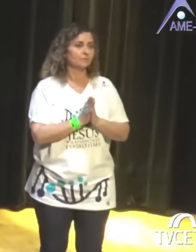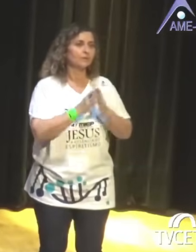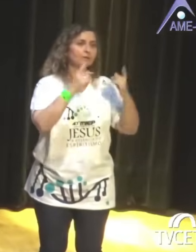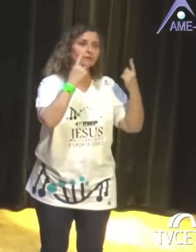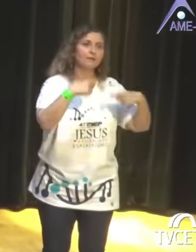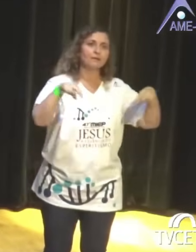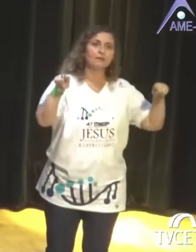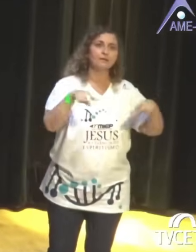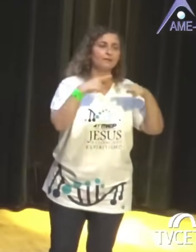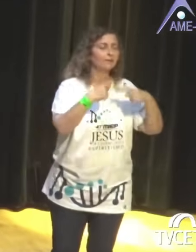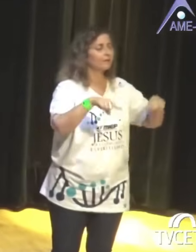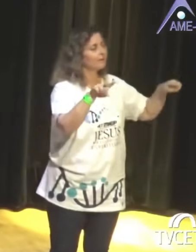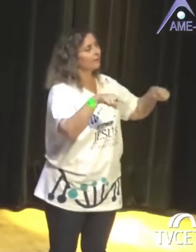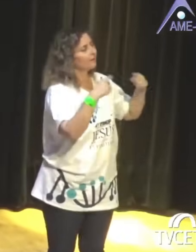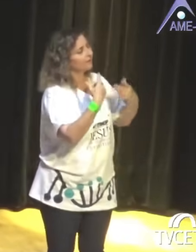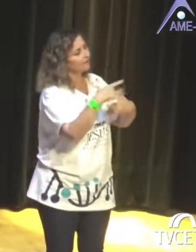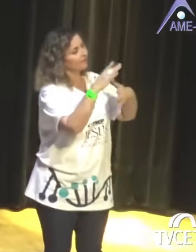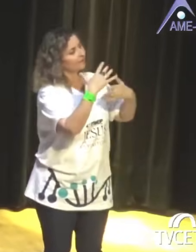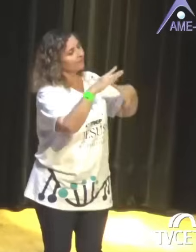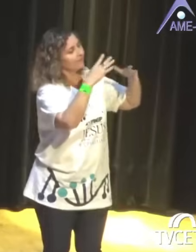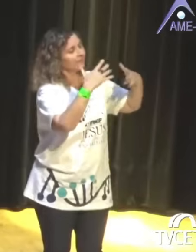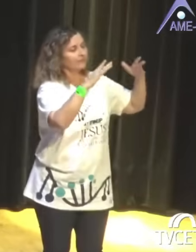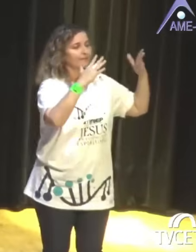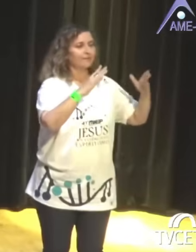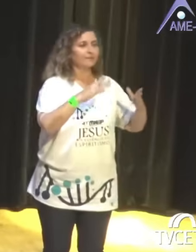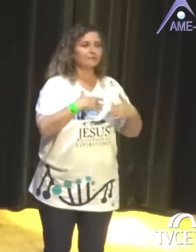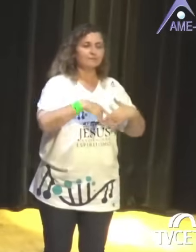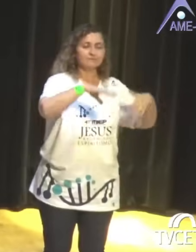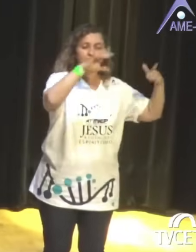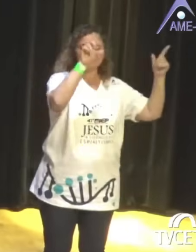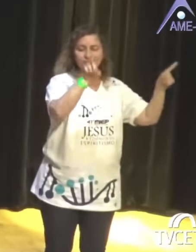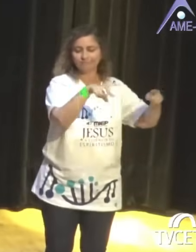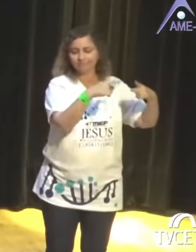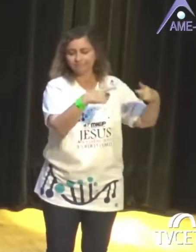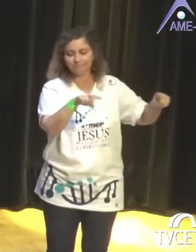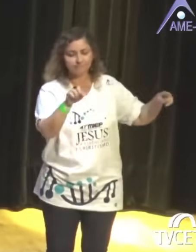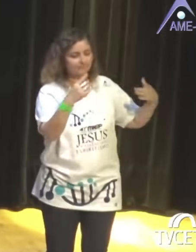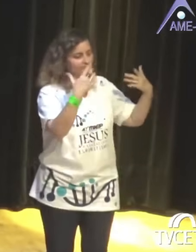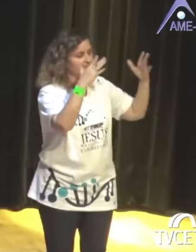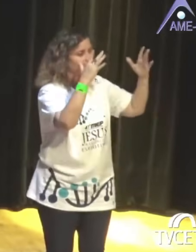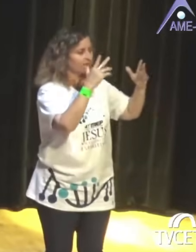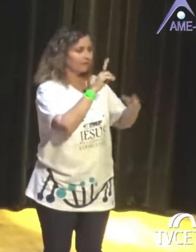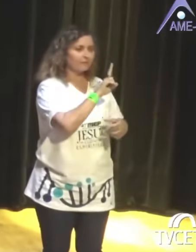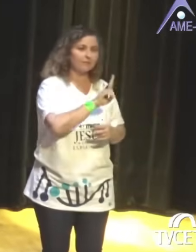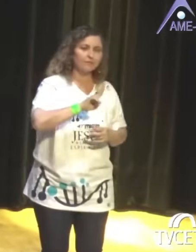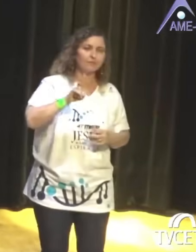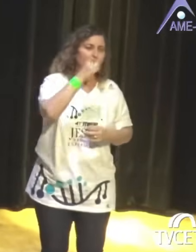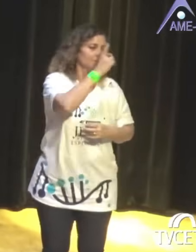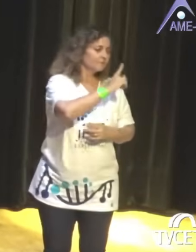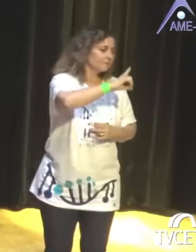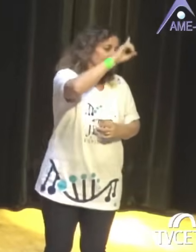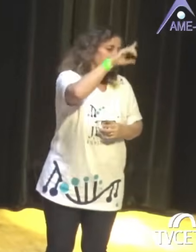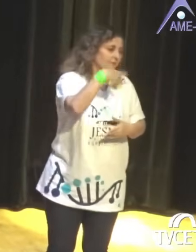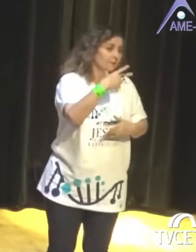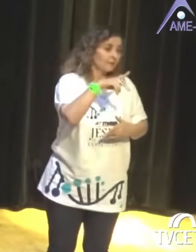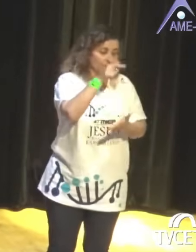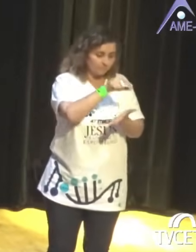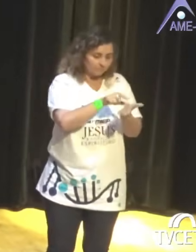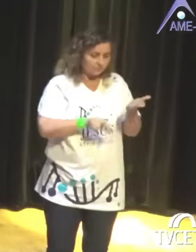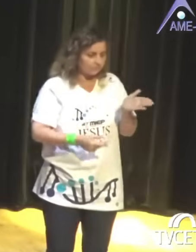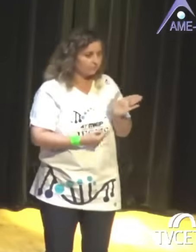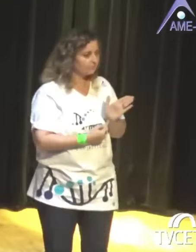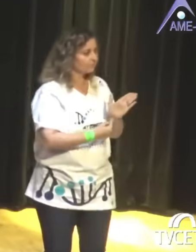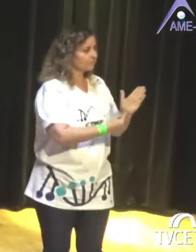música para esculápio oh esculápio grande Deus aí fazia aquela né e depois tirava listinha